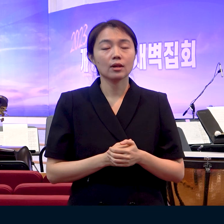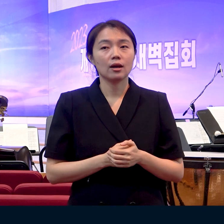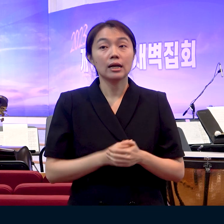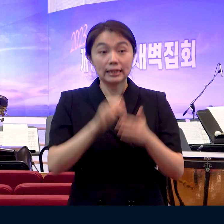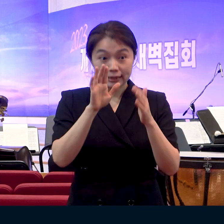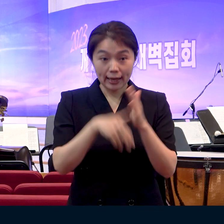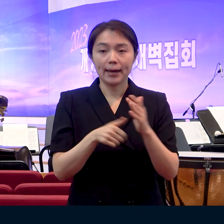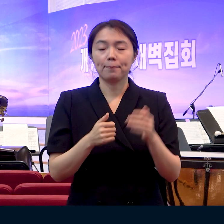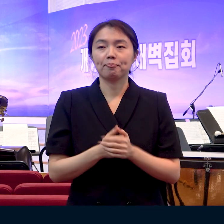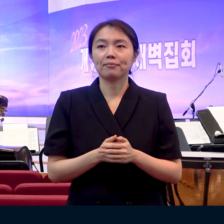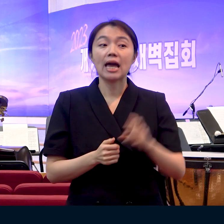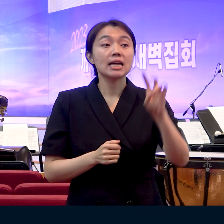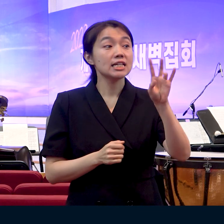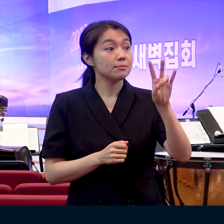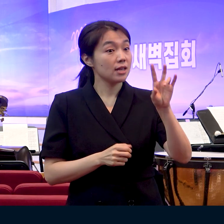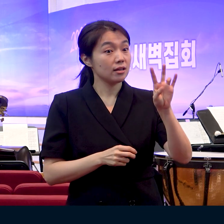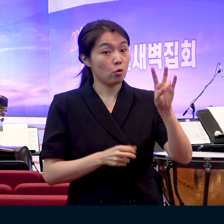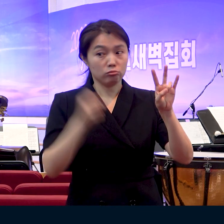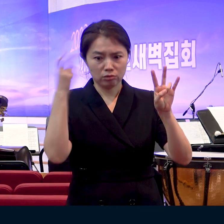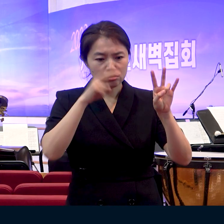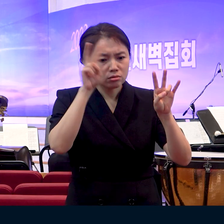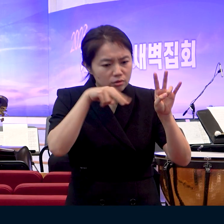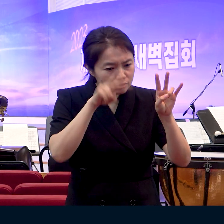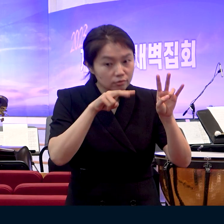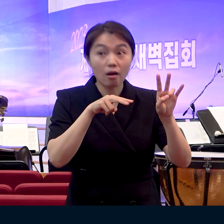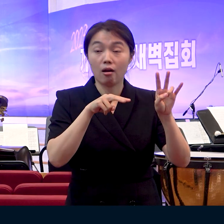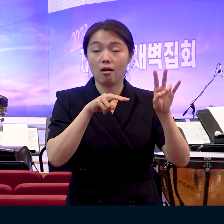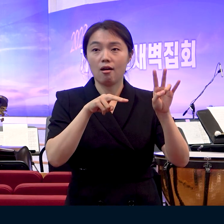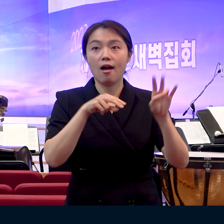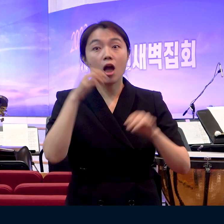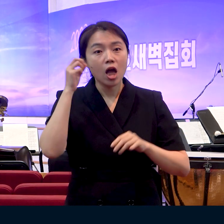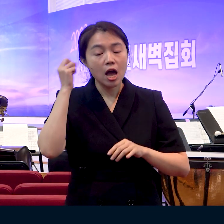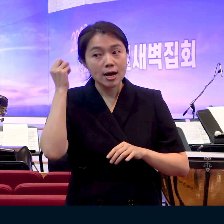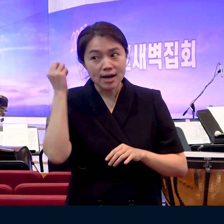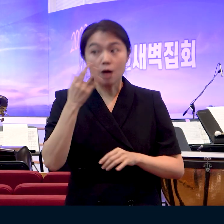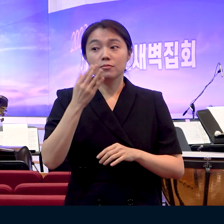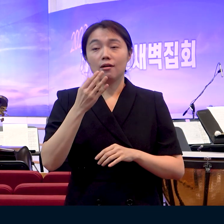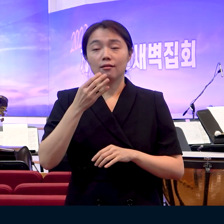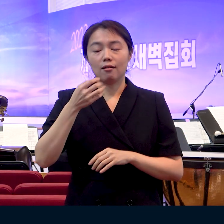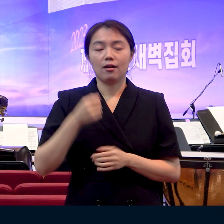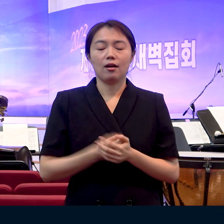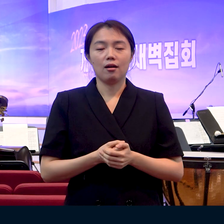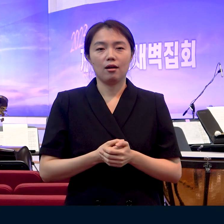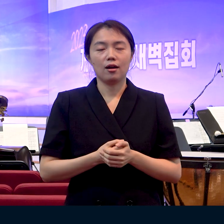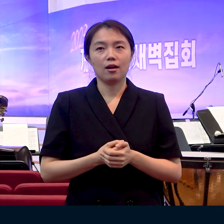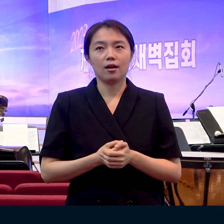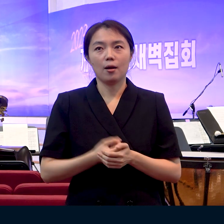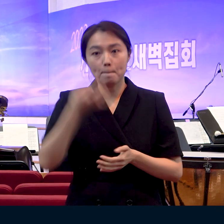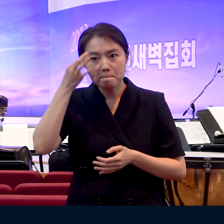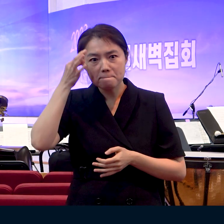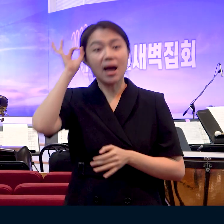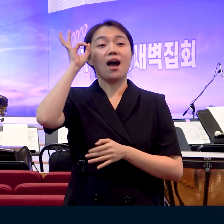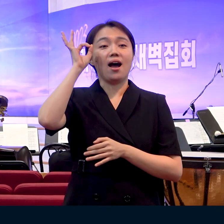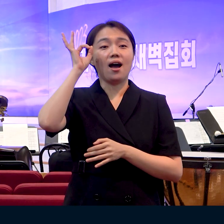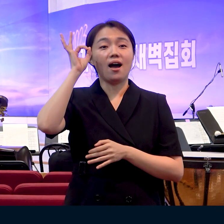읽는데 24절을 다시 읽는데 거기에서 생각하지도 않았던 어떤 깨달음이 오는 거예요.